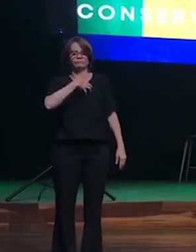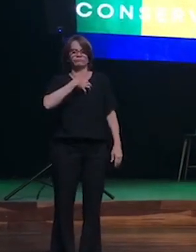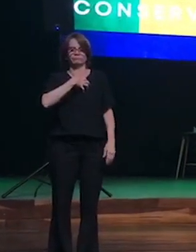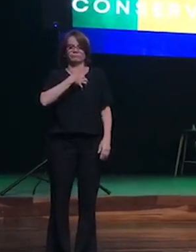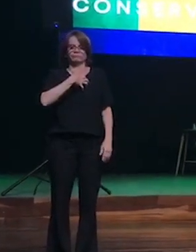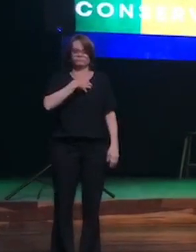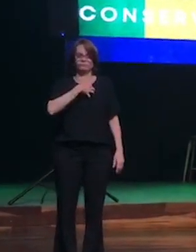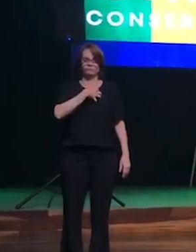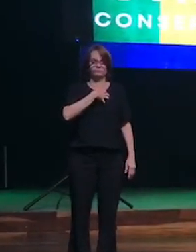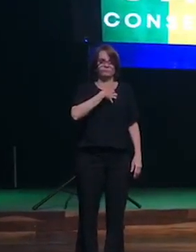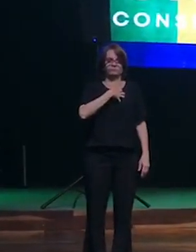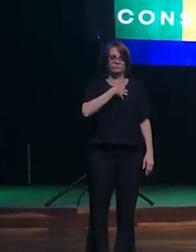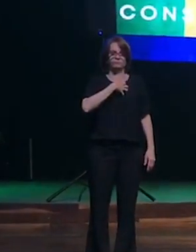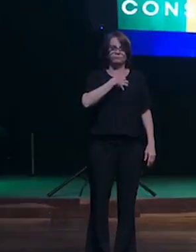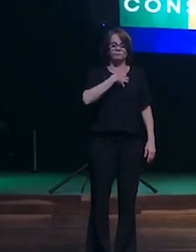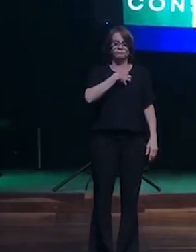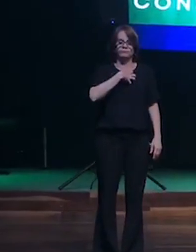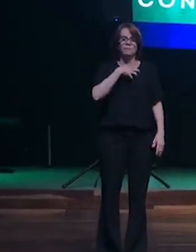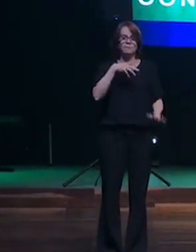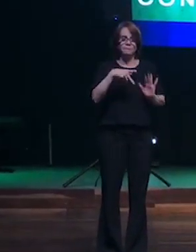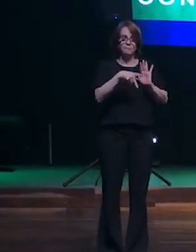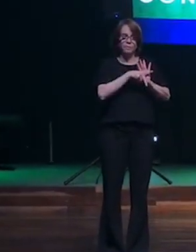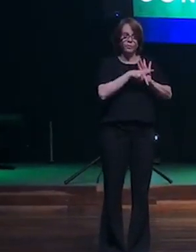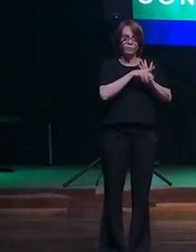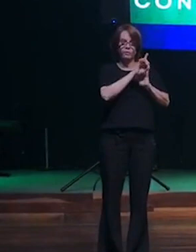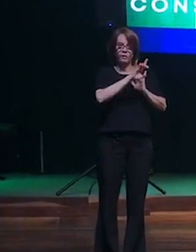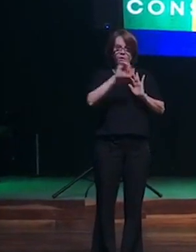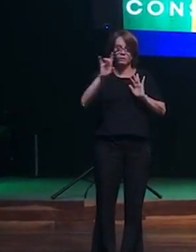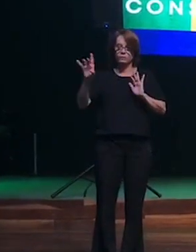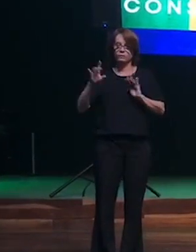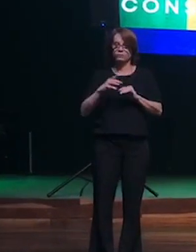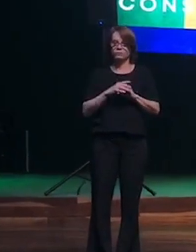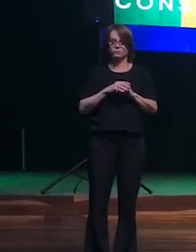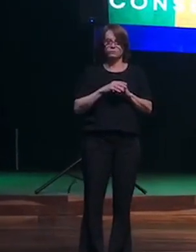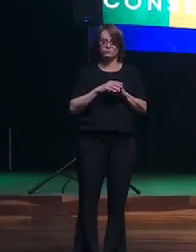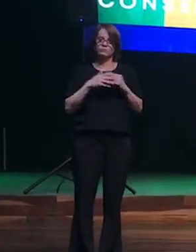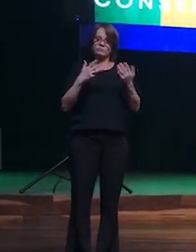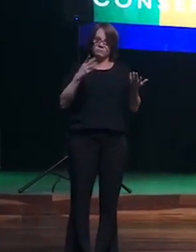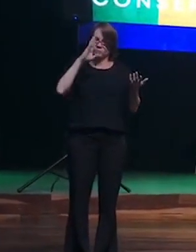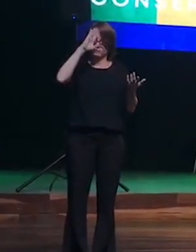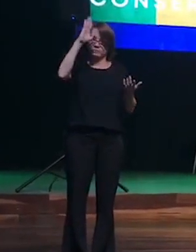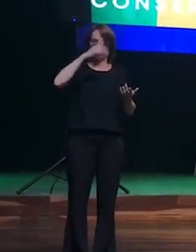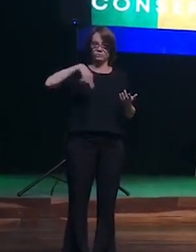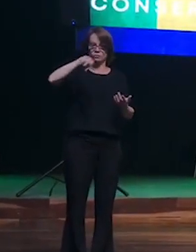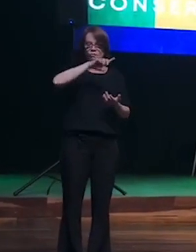pelo menos a todos que somos de direita, conservadores.